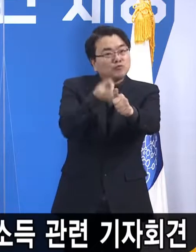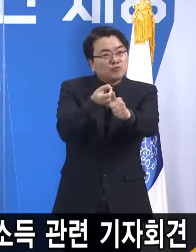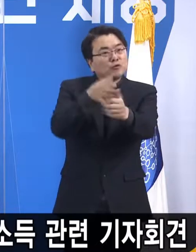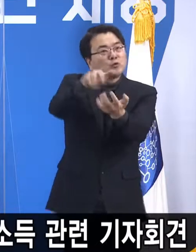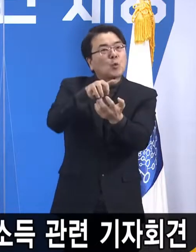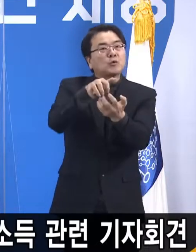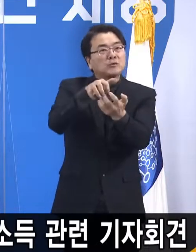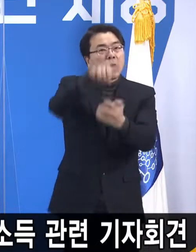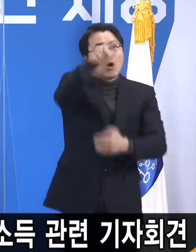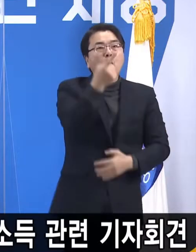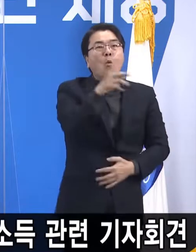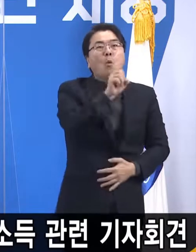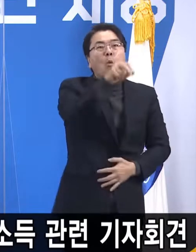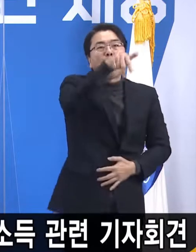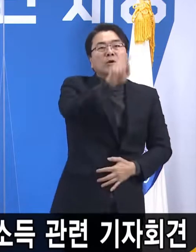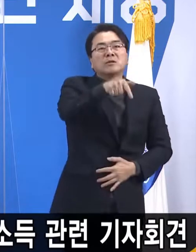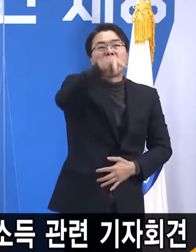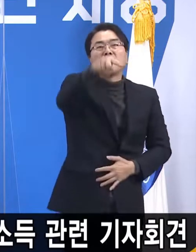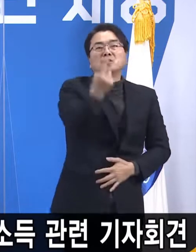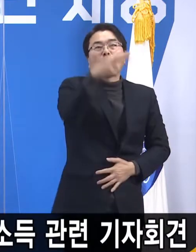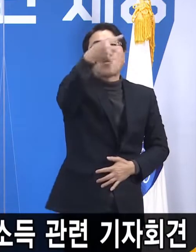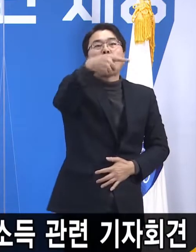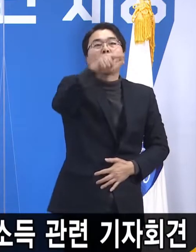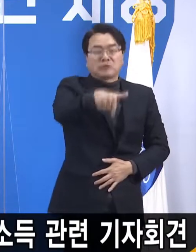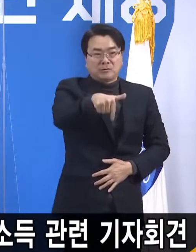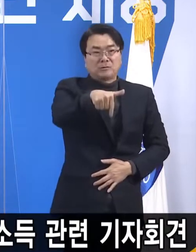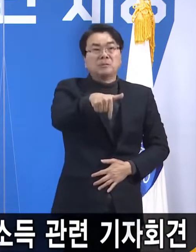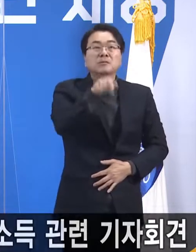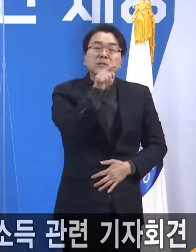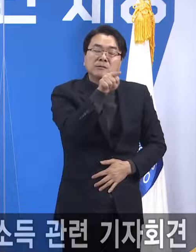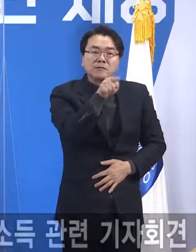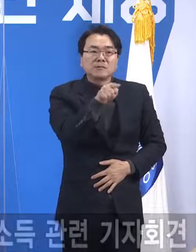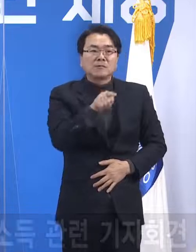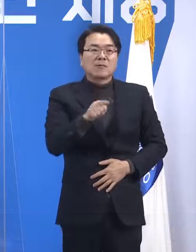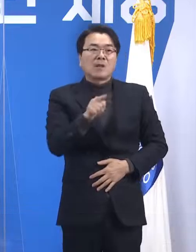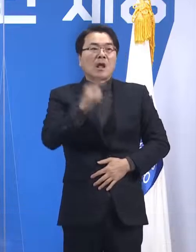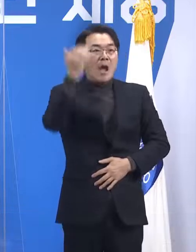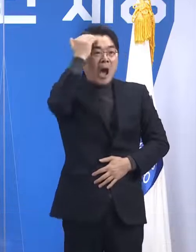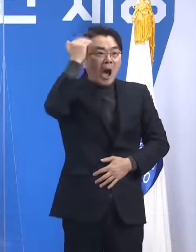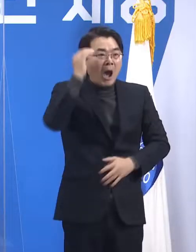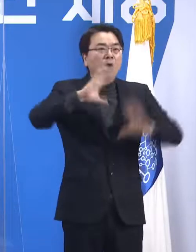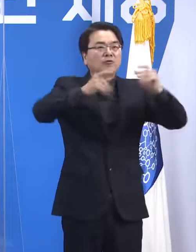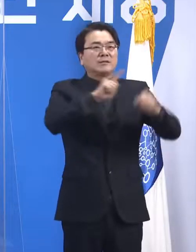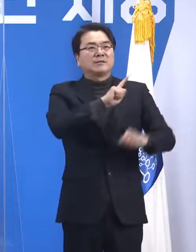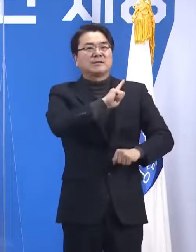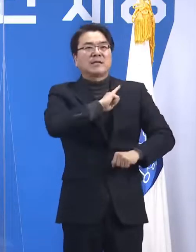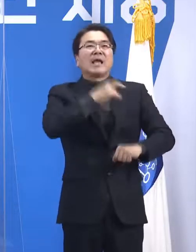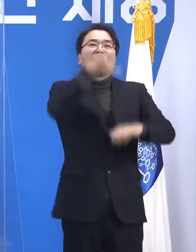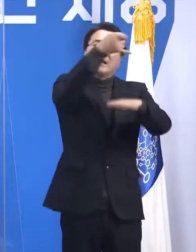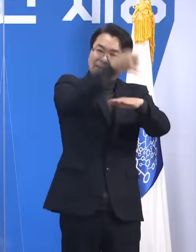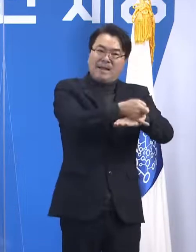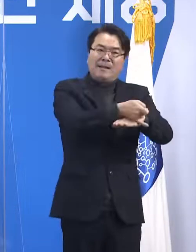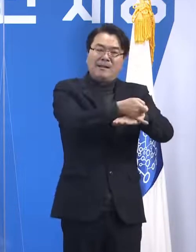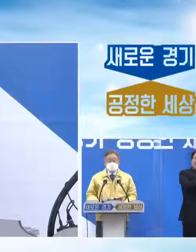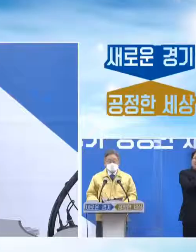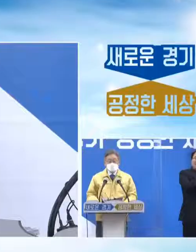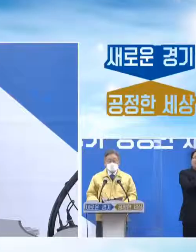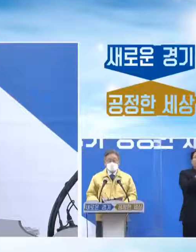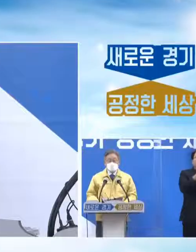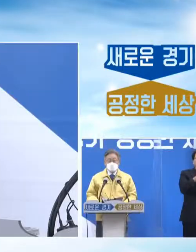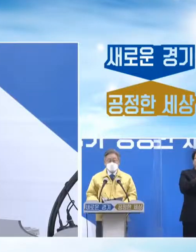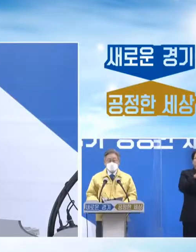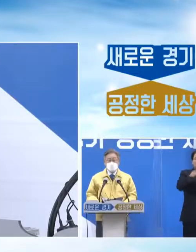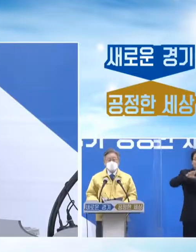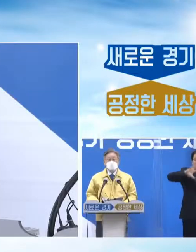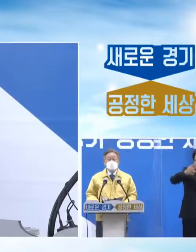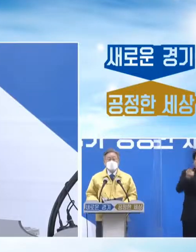소득을 말합니다. 이전 세계에서 공적 이전 소득이 우리나라는 가장 낮습니다. 그러다 보니까 전